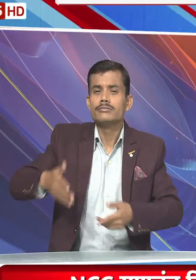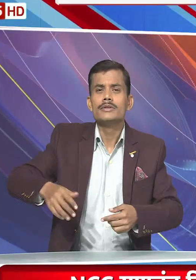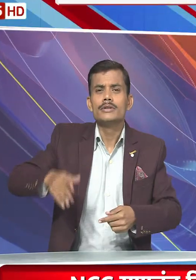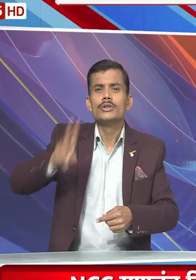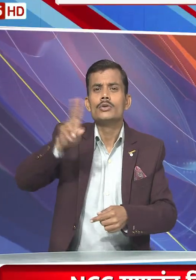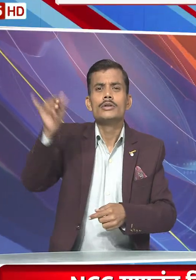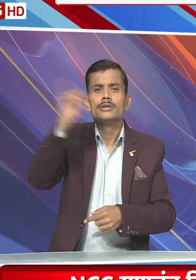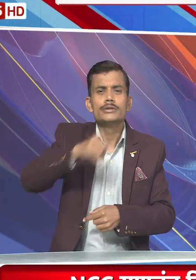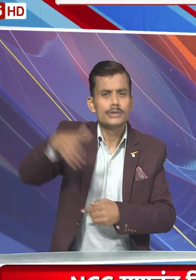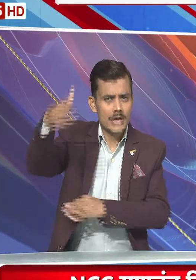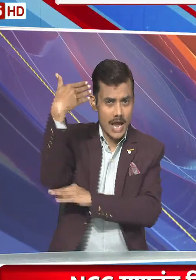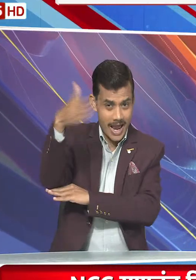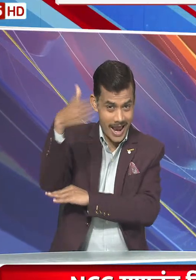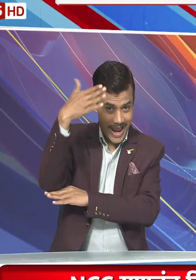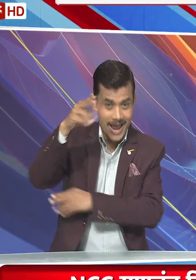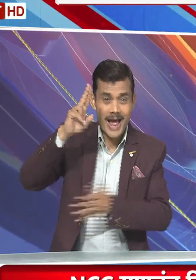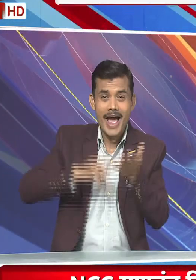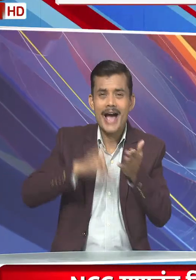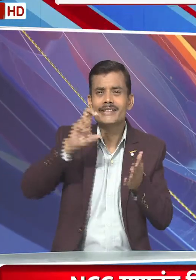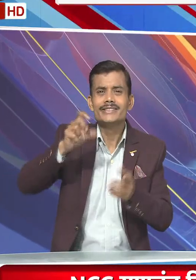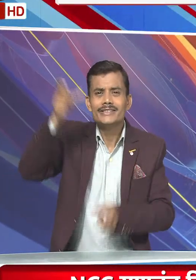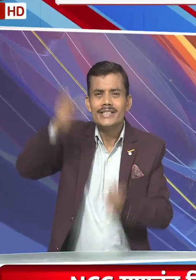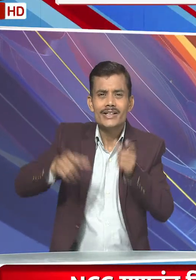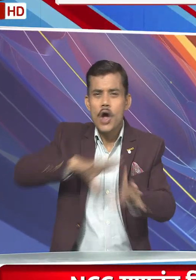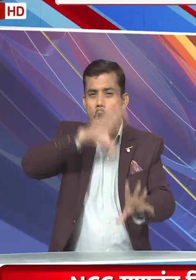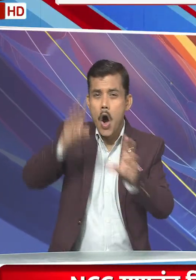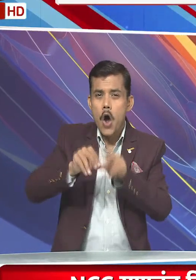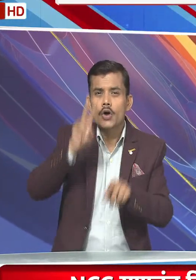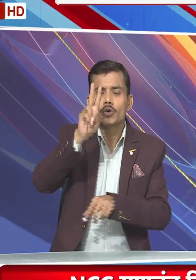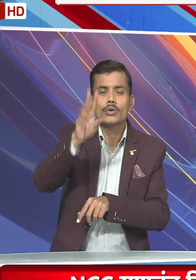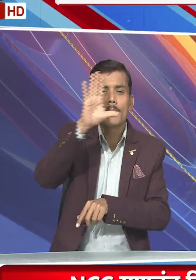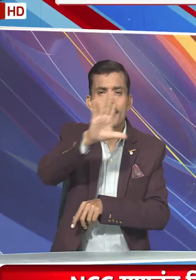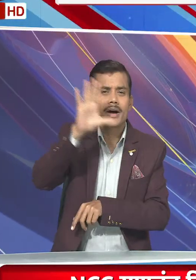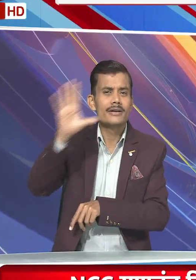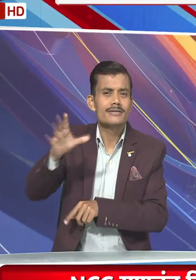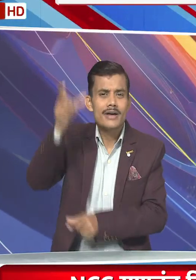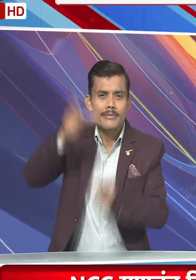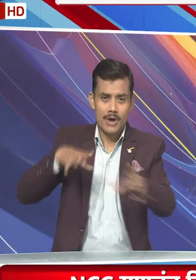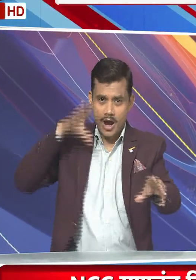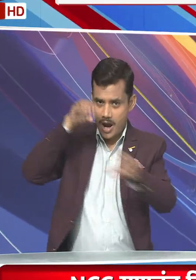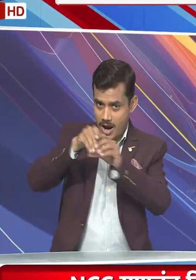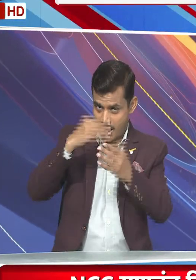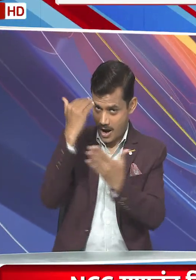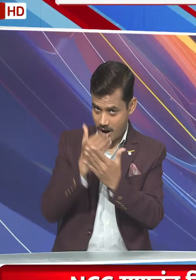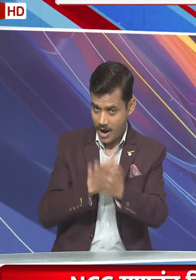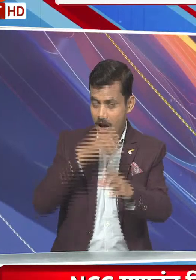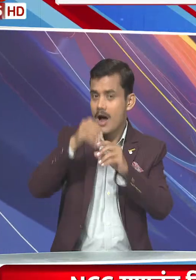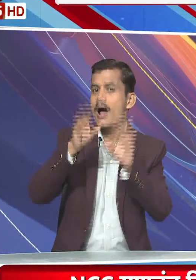में इस साल देश भर से एनसीसी के 2155 कैडेट हो रहे हैं शामिल।